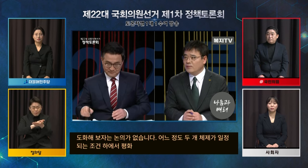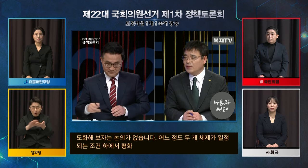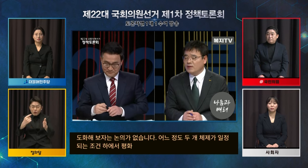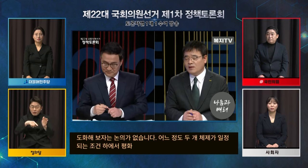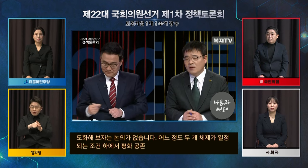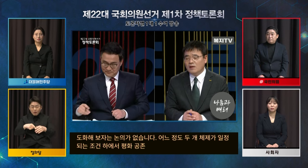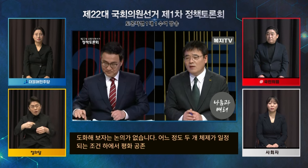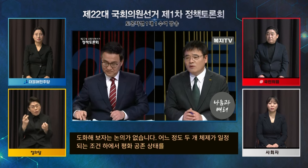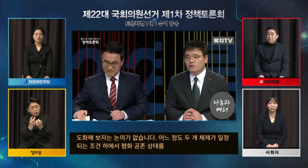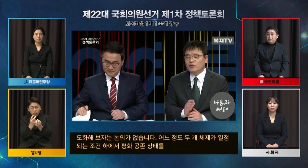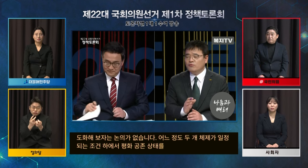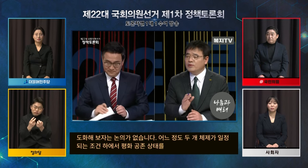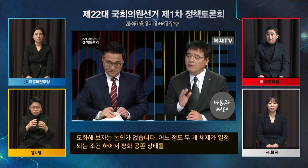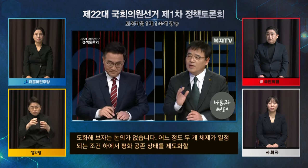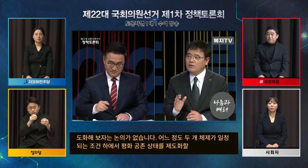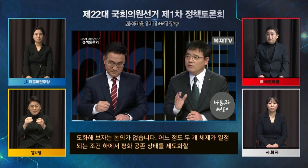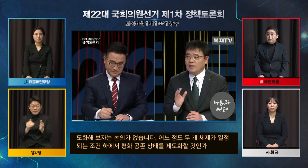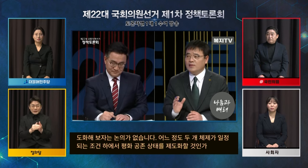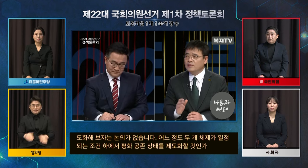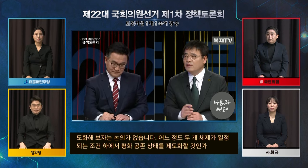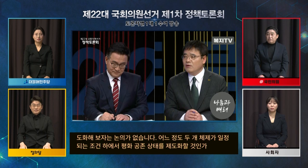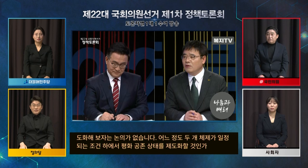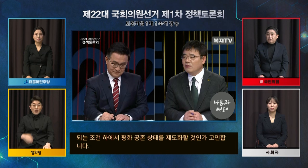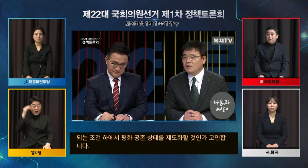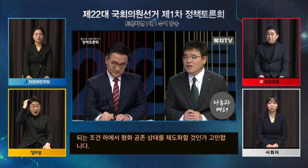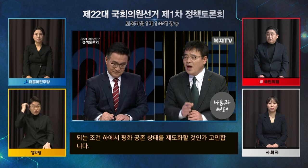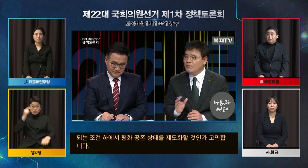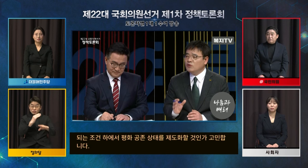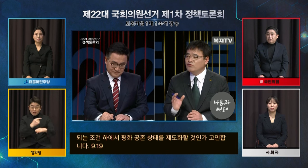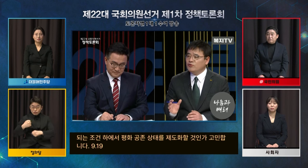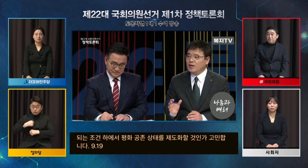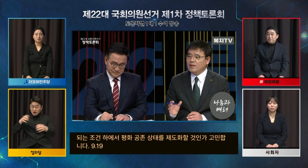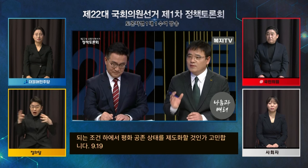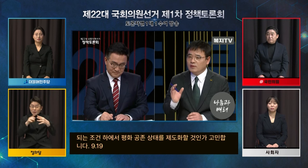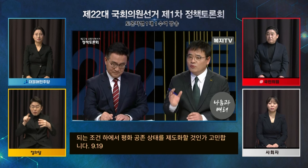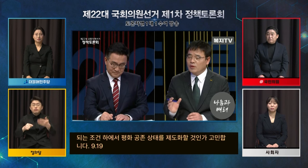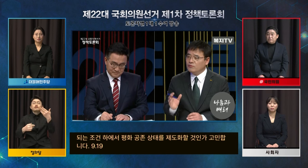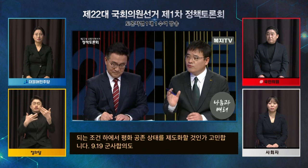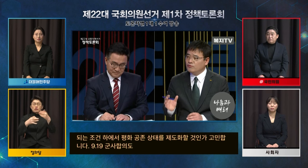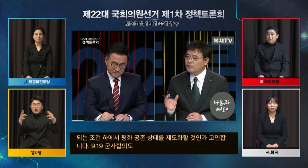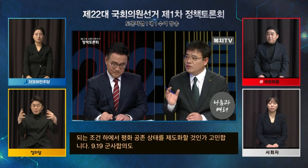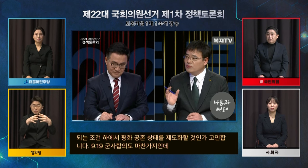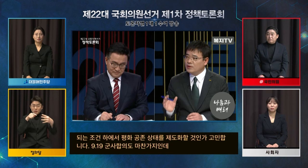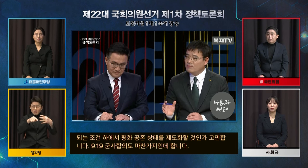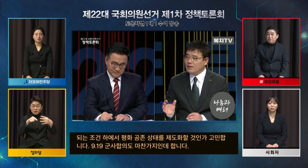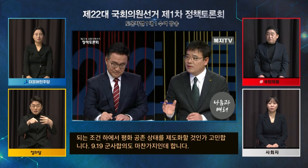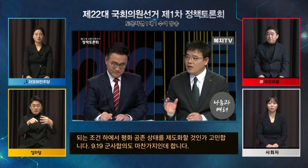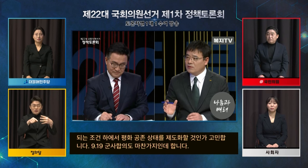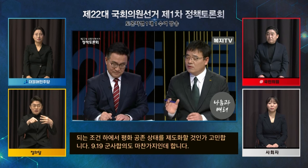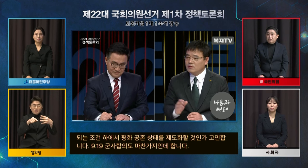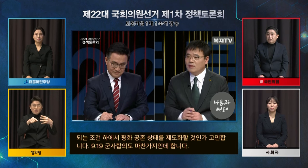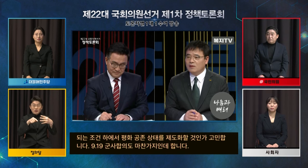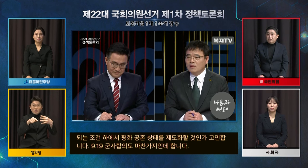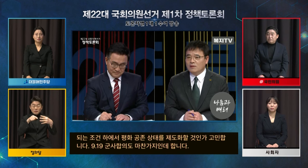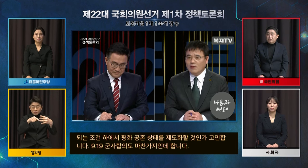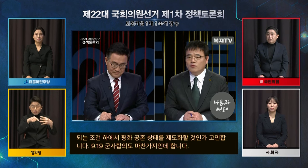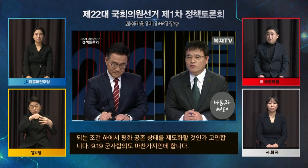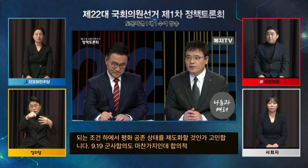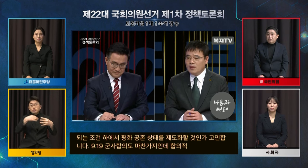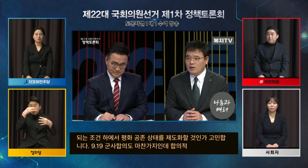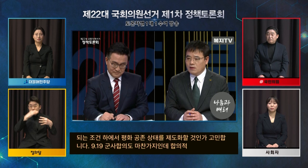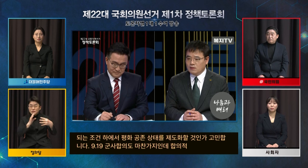것인가를 고민합니다. 9.19 군사합의 같은 것도 마찬가지인데요. 합의적 수준이 아니라 일정한 조약적 수준으로 이 문제를 만들어가는 것. 그러니까